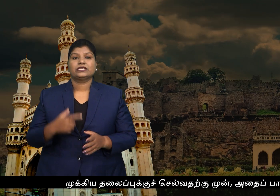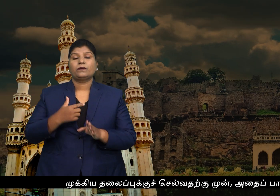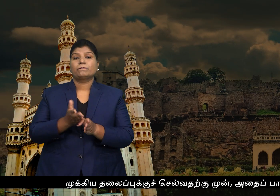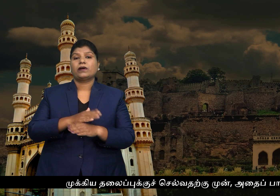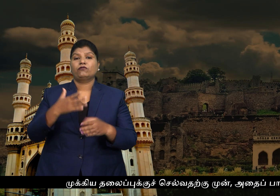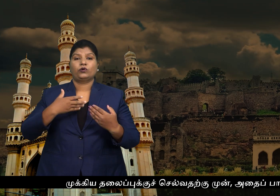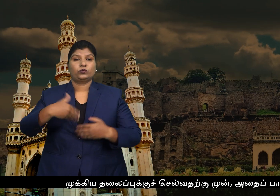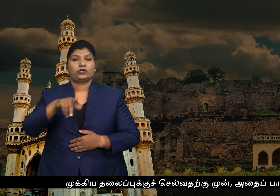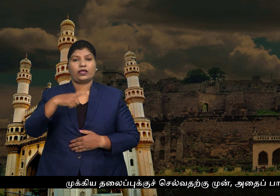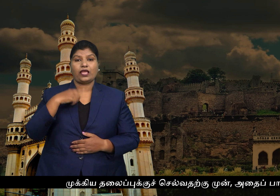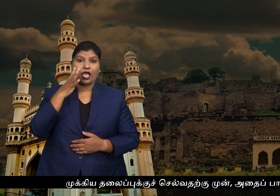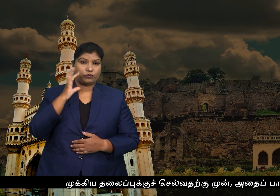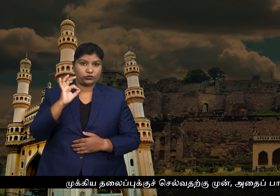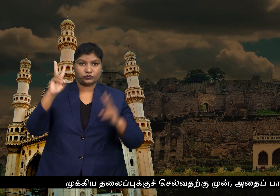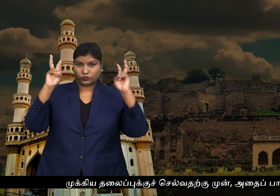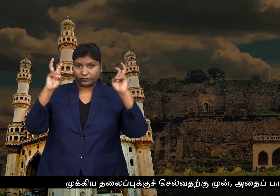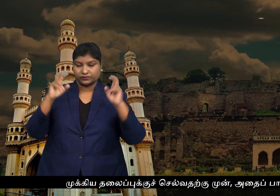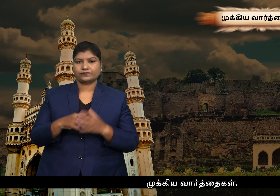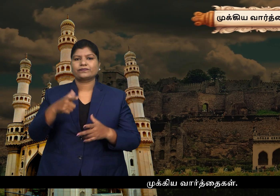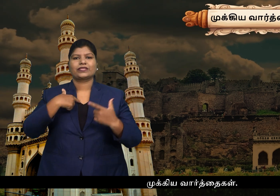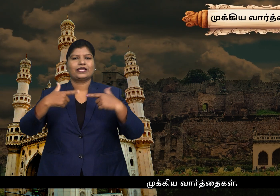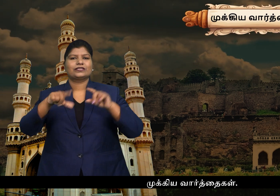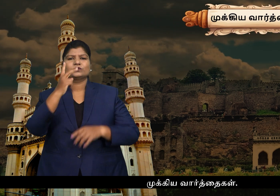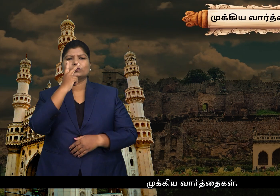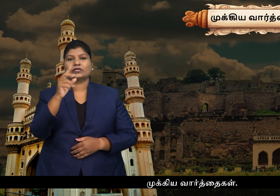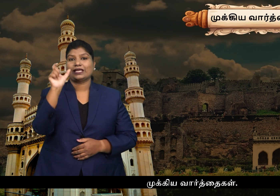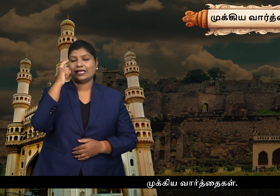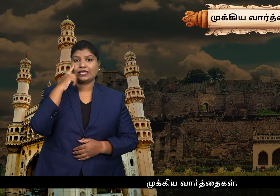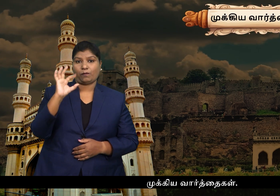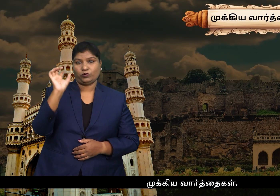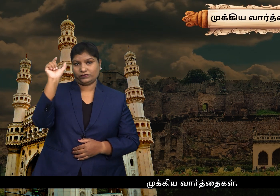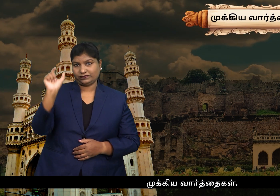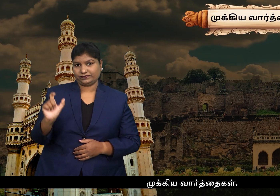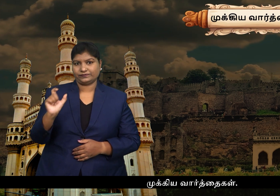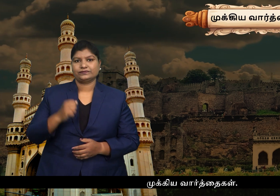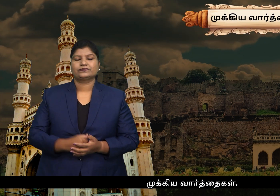முக்கிய தலைப்புக்கு செல்வதற்கு முன் அதை பார்ப்போம். முக்கிய வார்த்தைகள்: